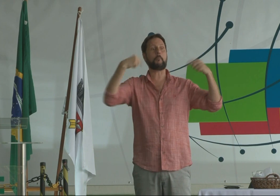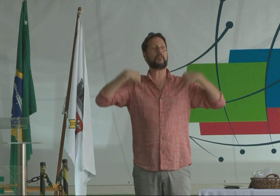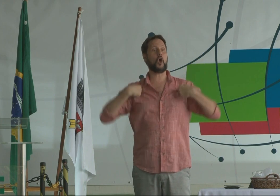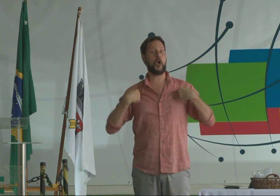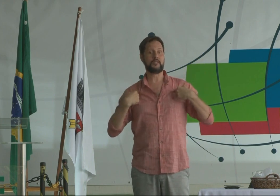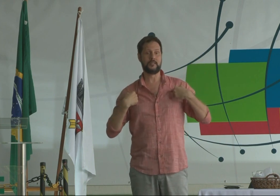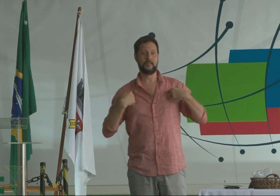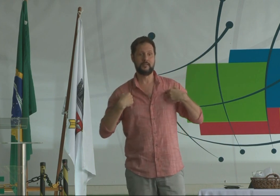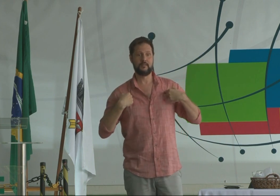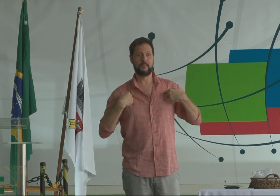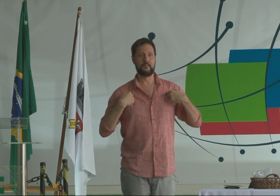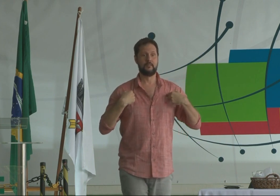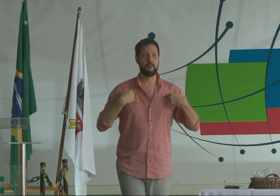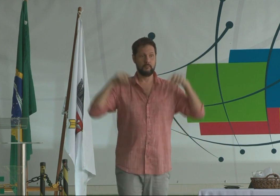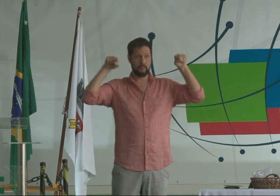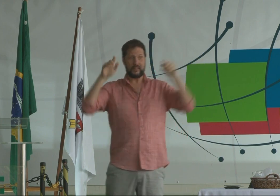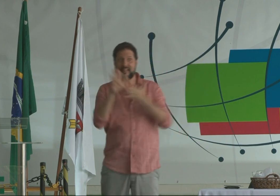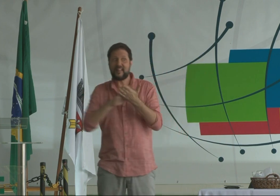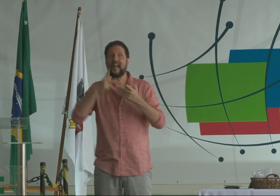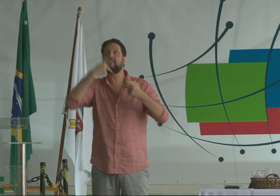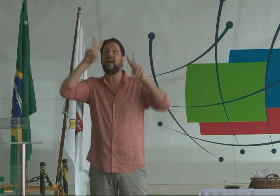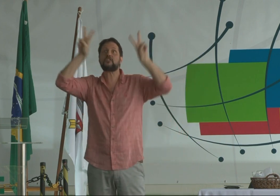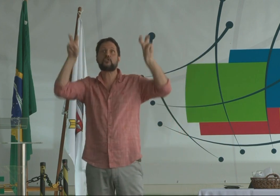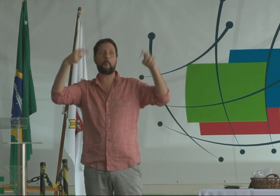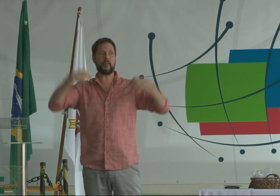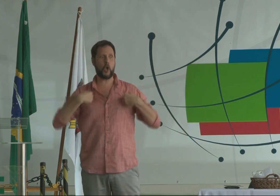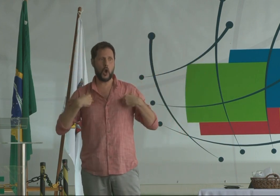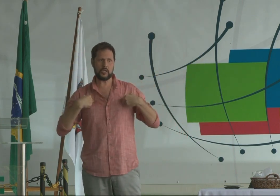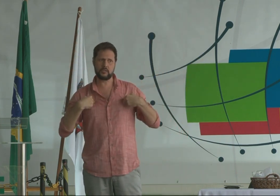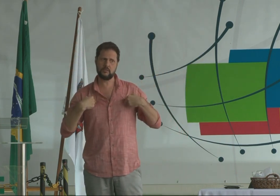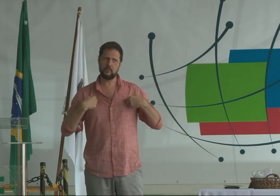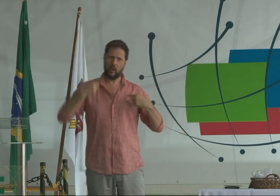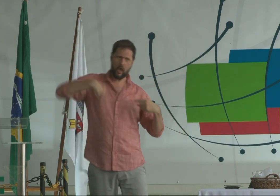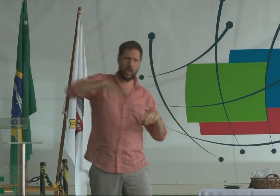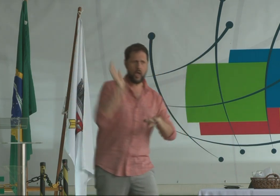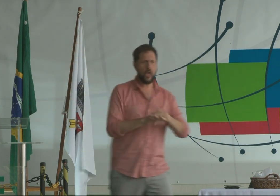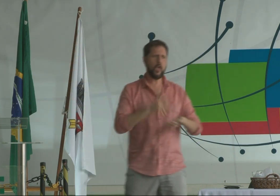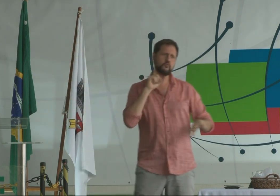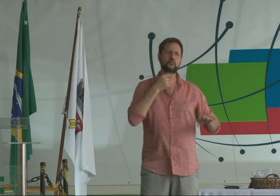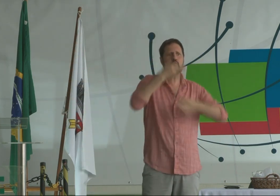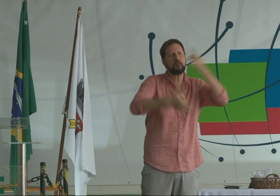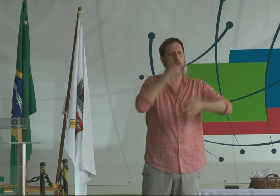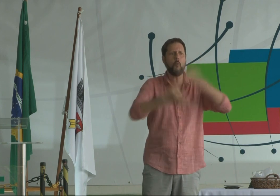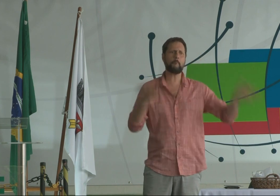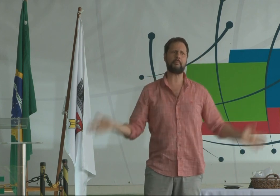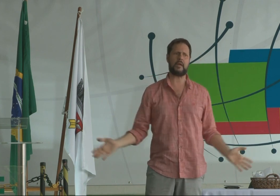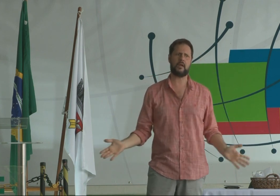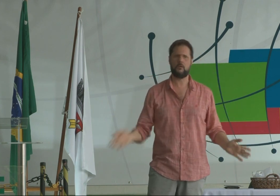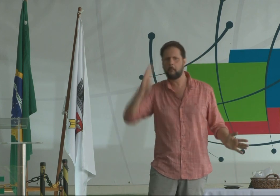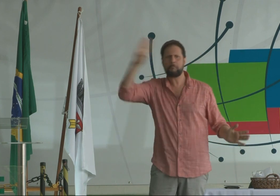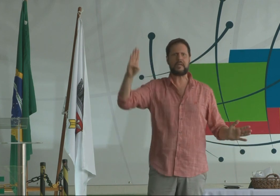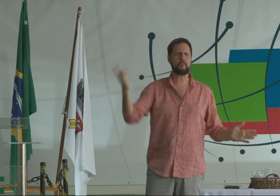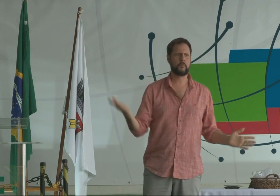sobre nós sem nós. E aí, nada sobre nós sem nós. É isso. E isso é um surdo discutir, opinar sim.